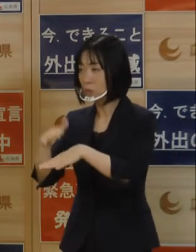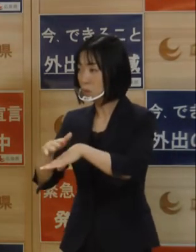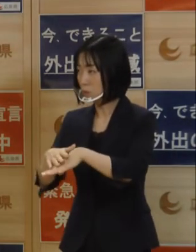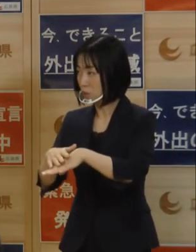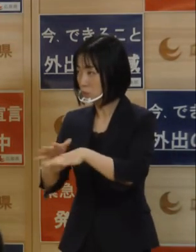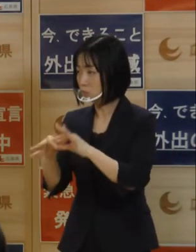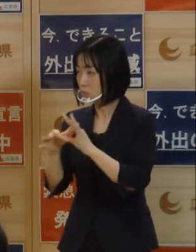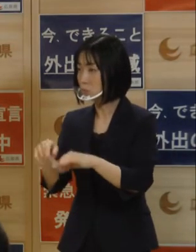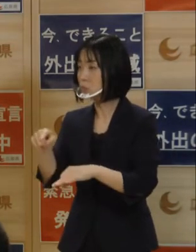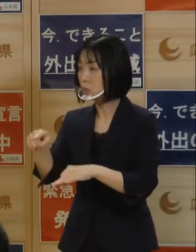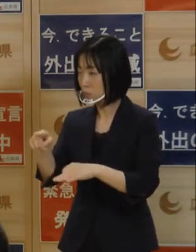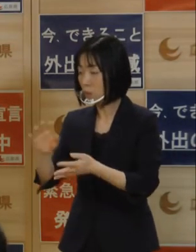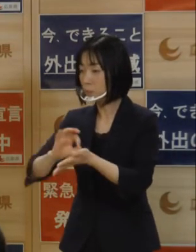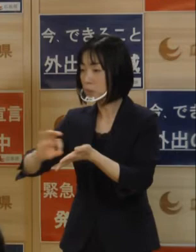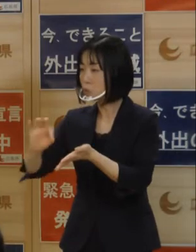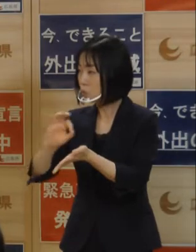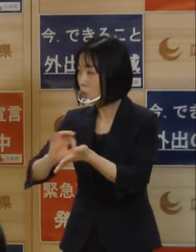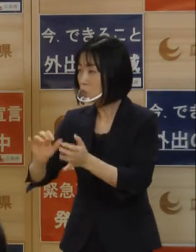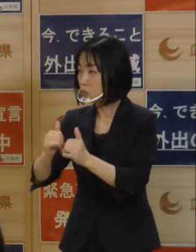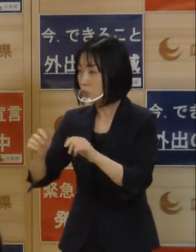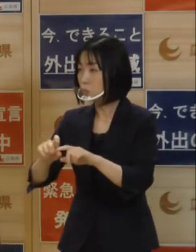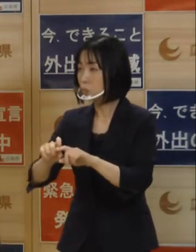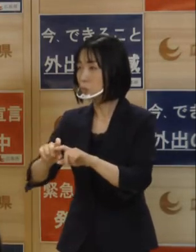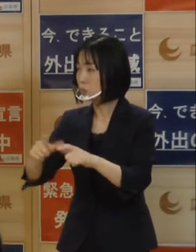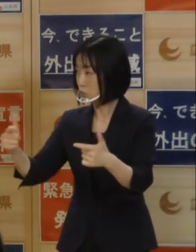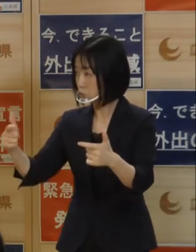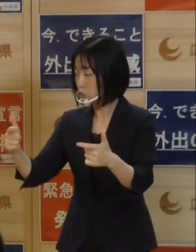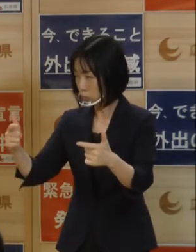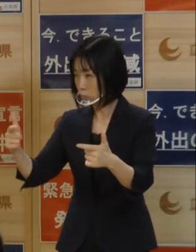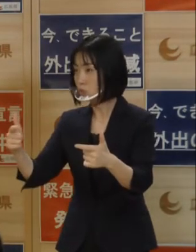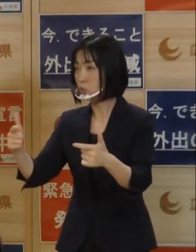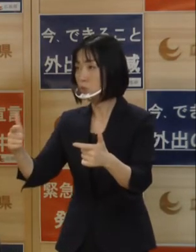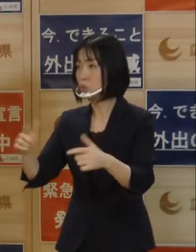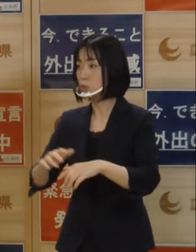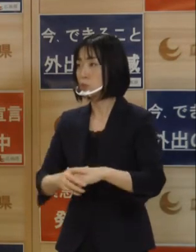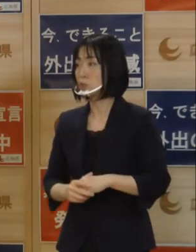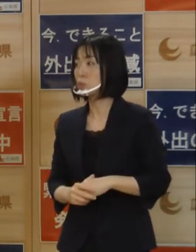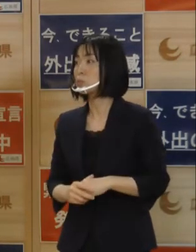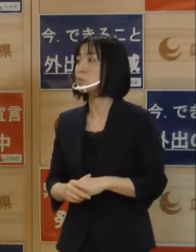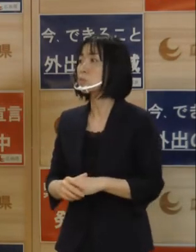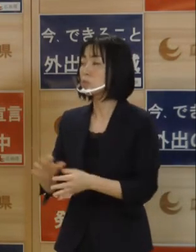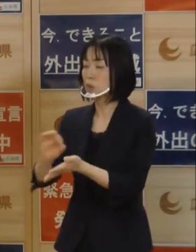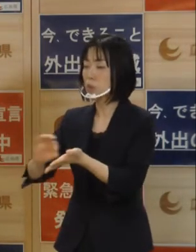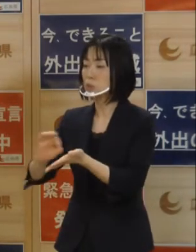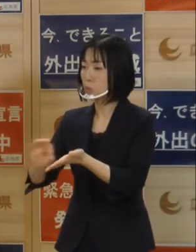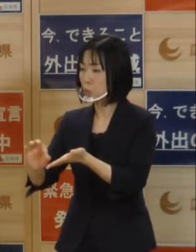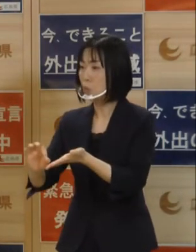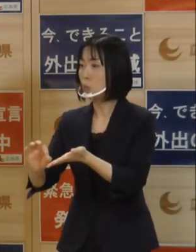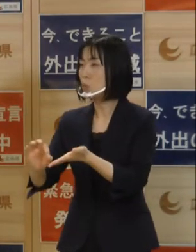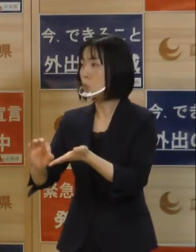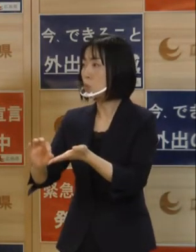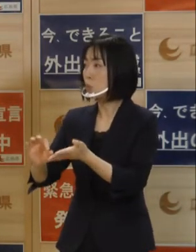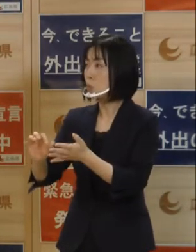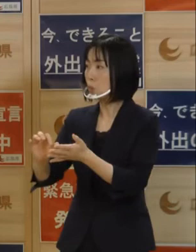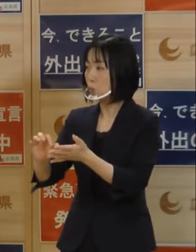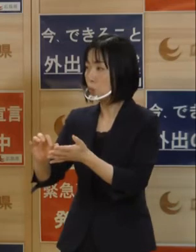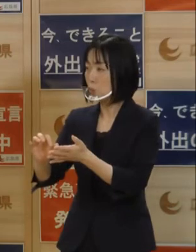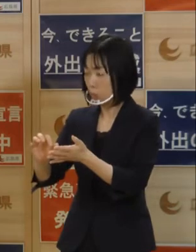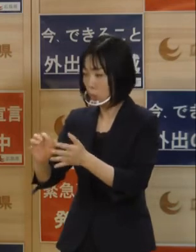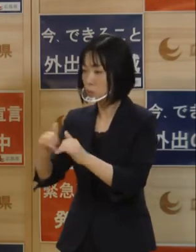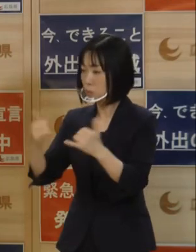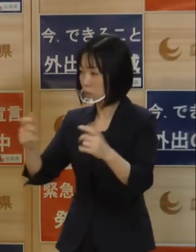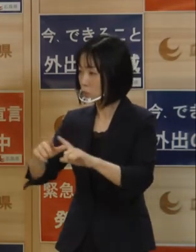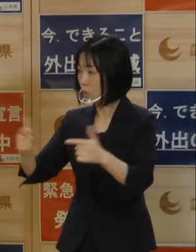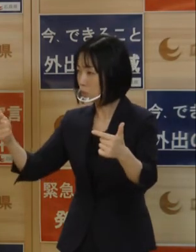の利用促進をしていくということでありますので、利用促進をして、で、まあ、利用されて初めてやは